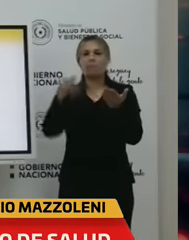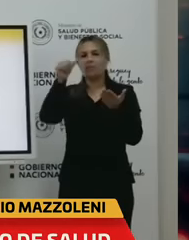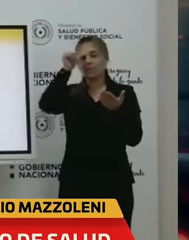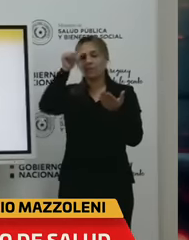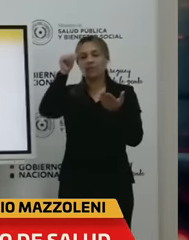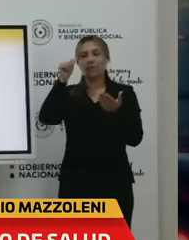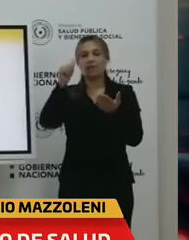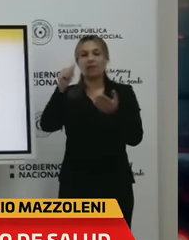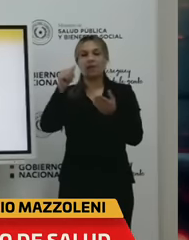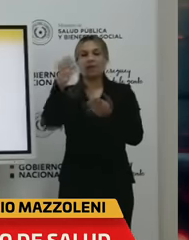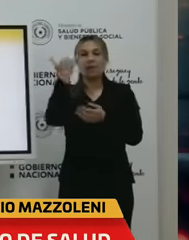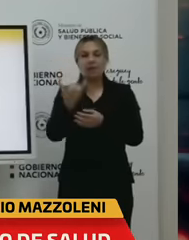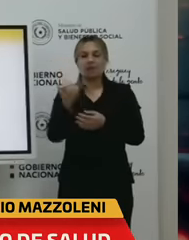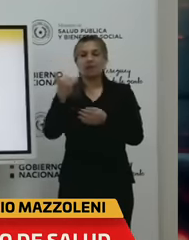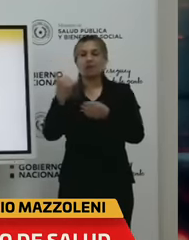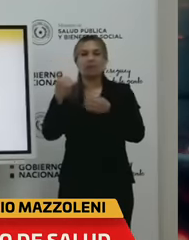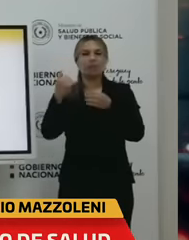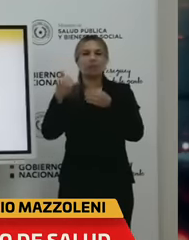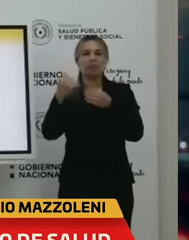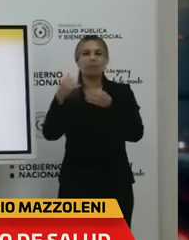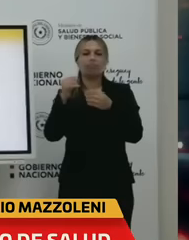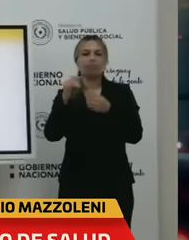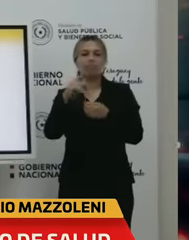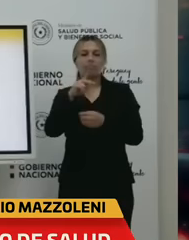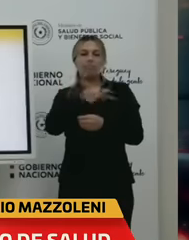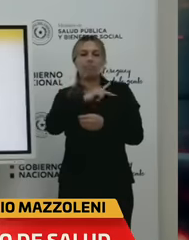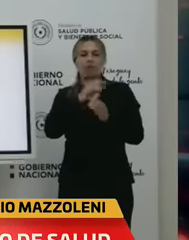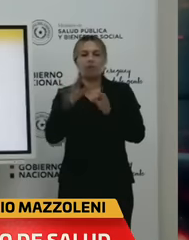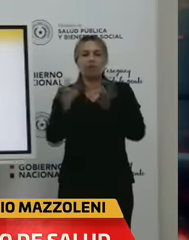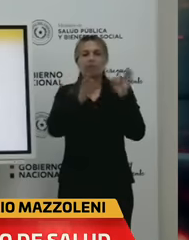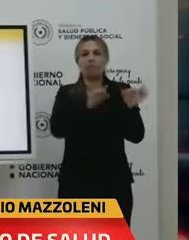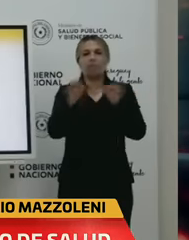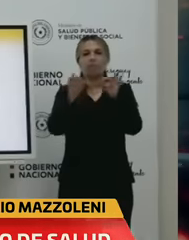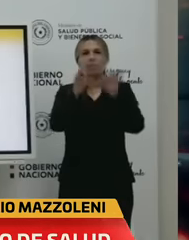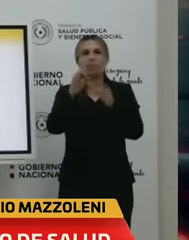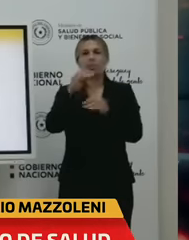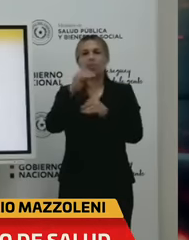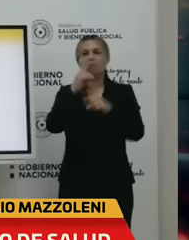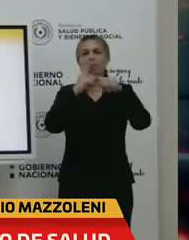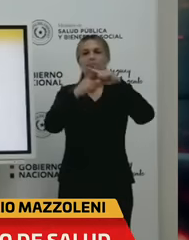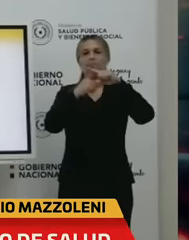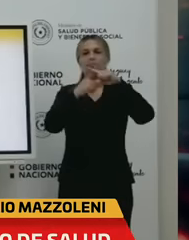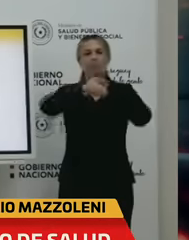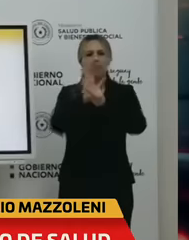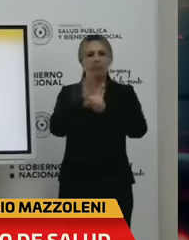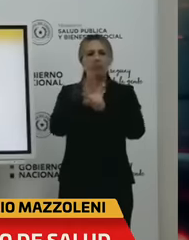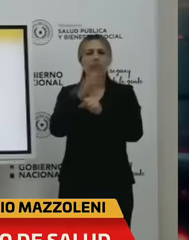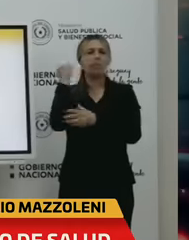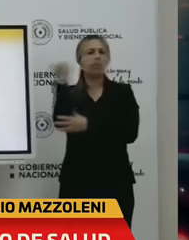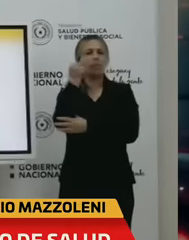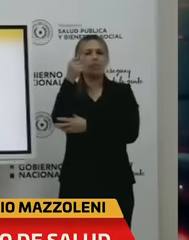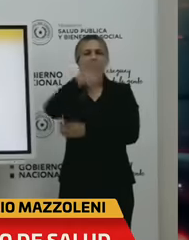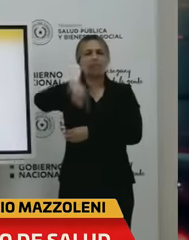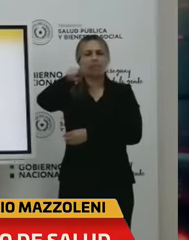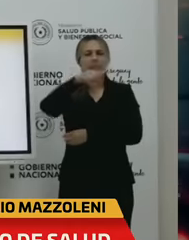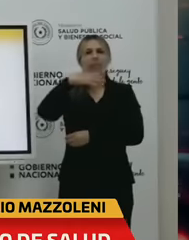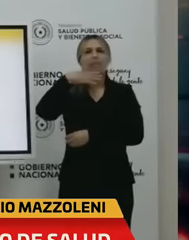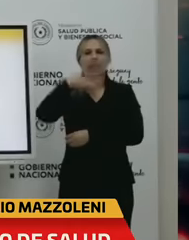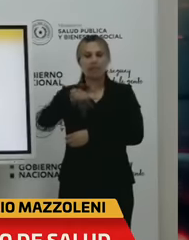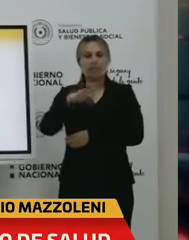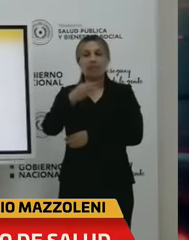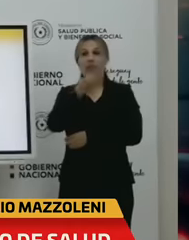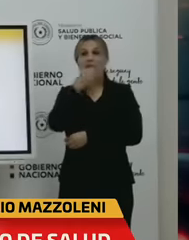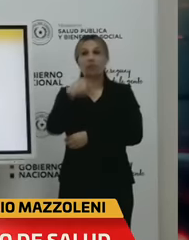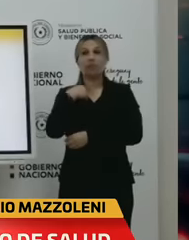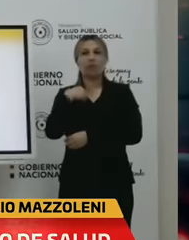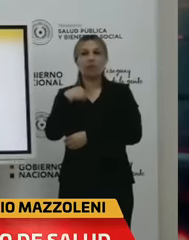punitiva, porque eso tiene un alcance mínimo. Acá lo que tenemos que apelar es al entendimiento de la ciudadanía. El que se quiere hacer el